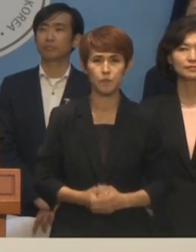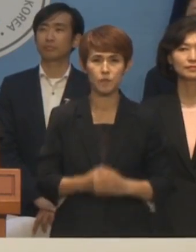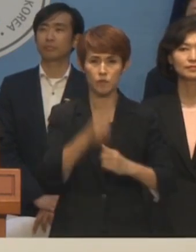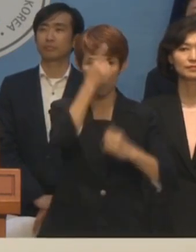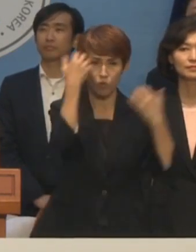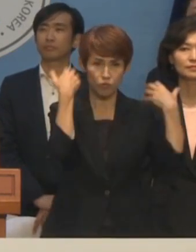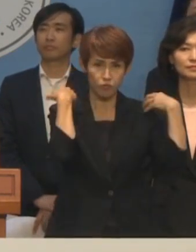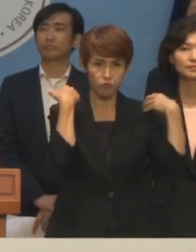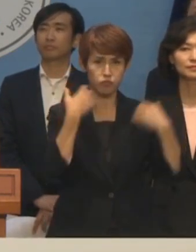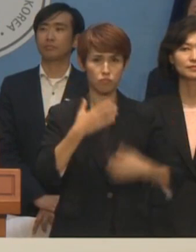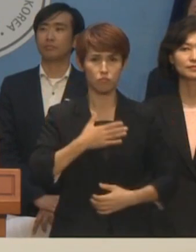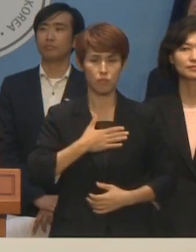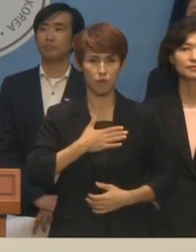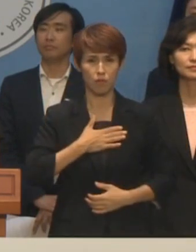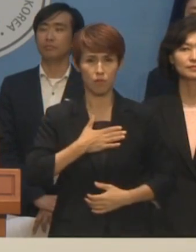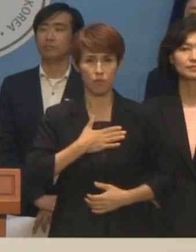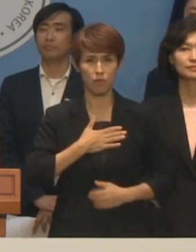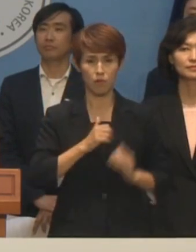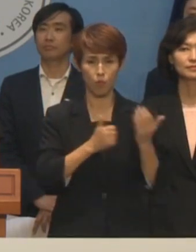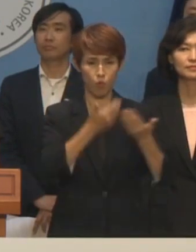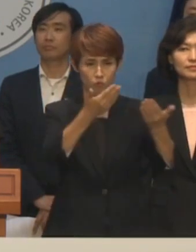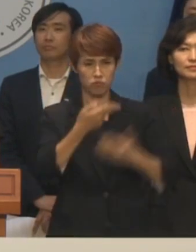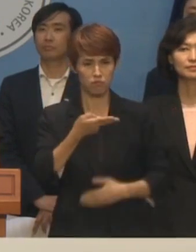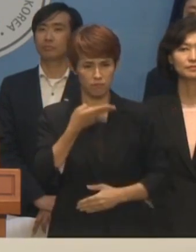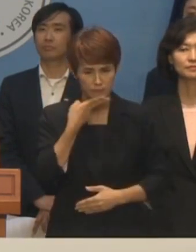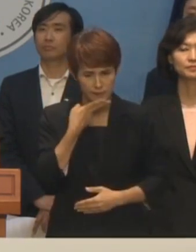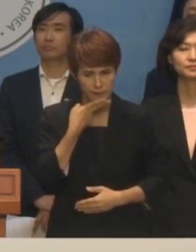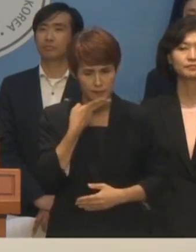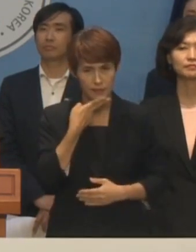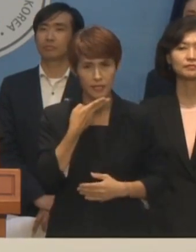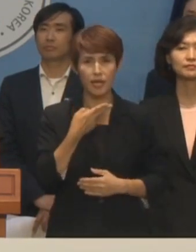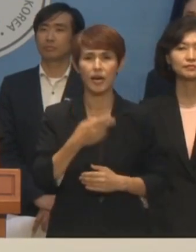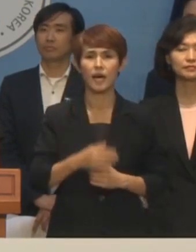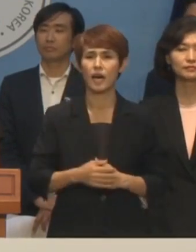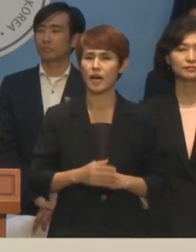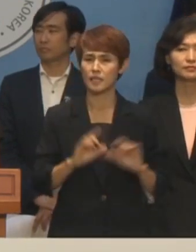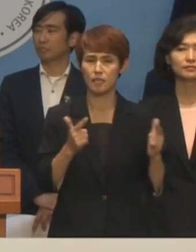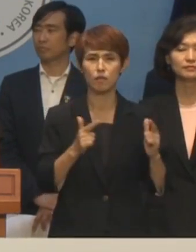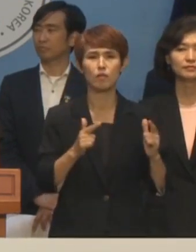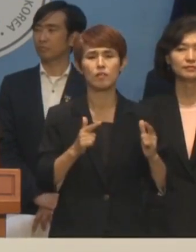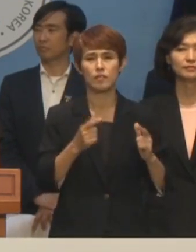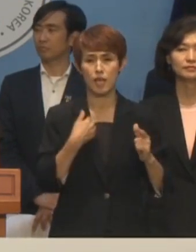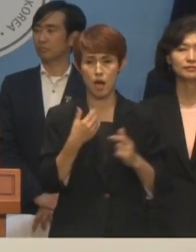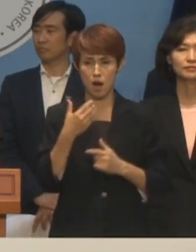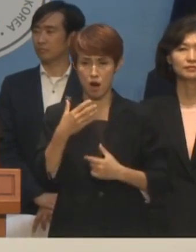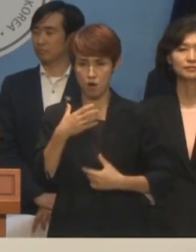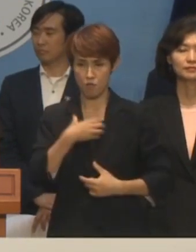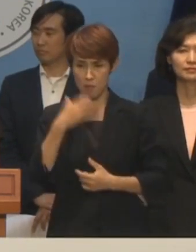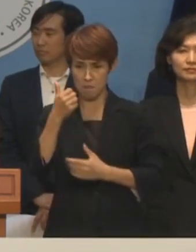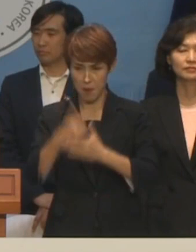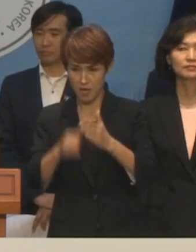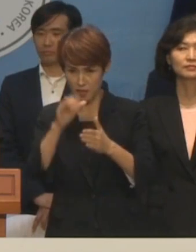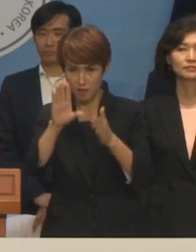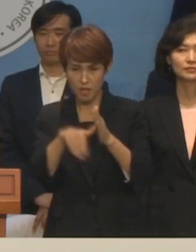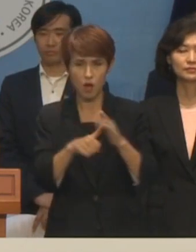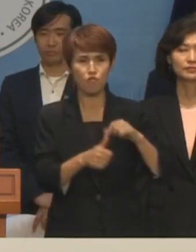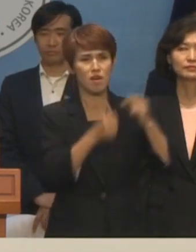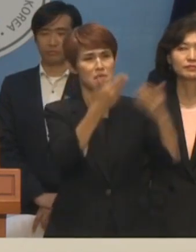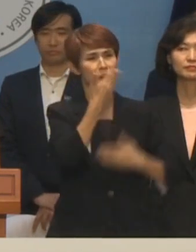국가가 나를 위험에 몰아넣지 않으리라는 믿음, 위험에 처하면 구할 것이라는 기대가